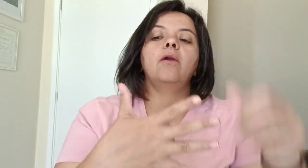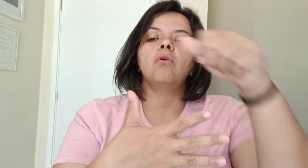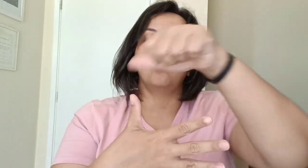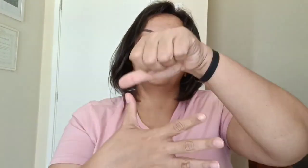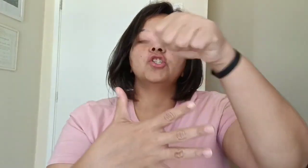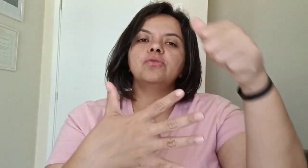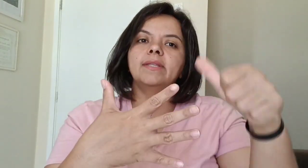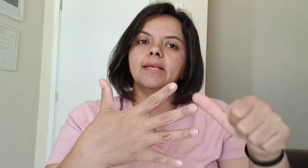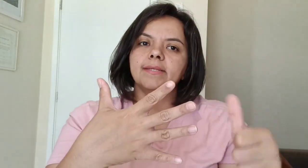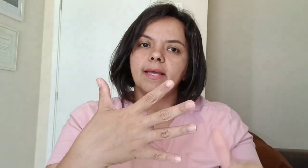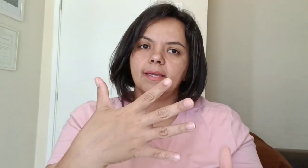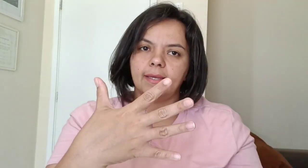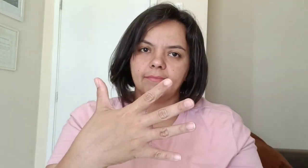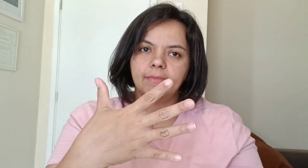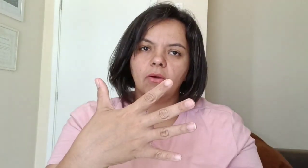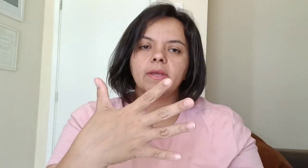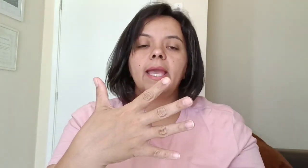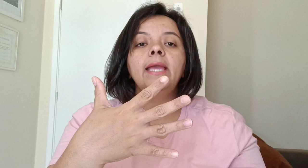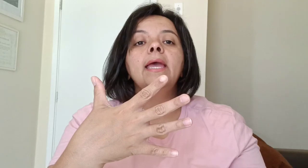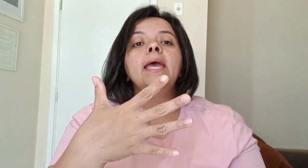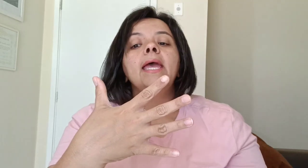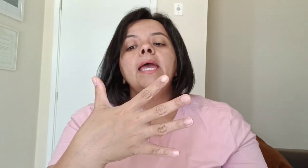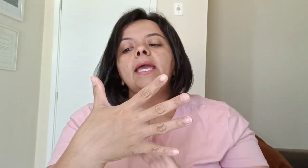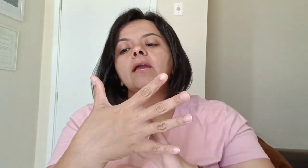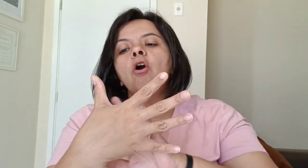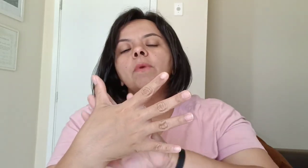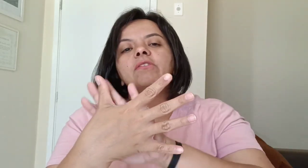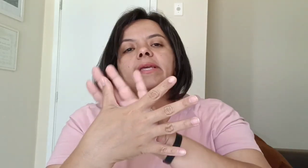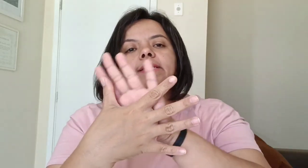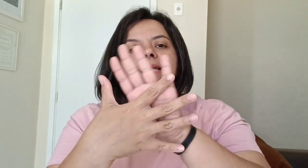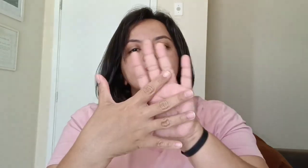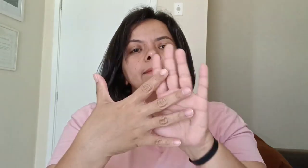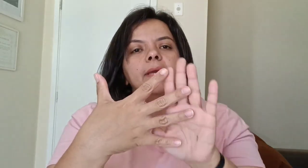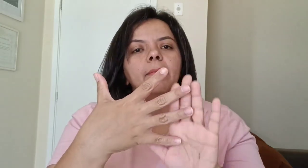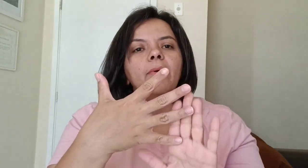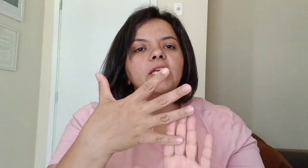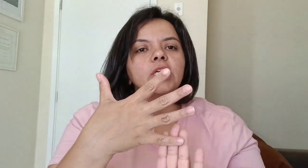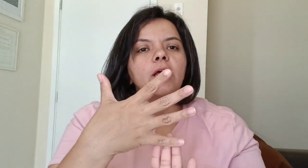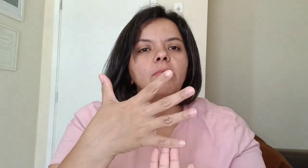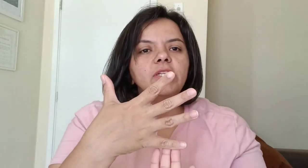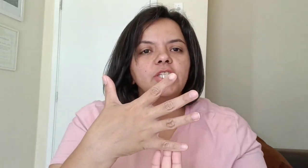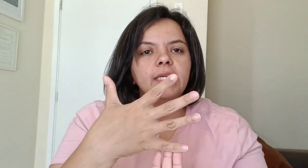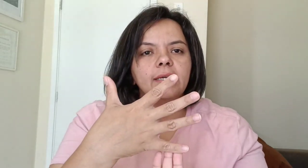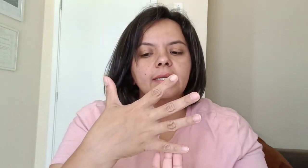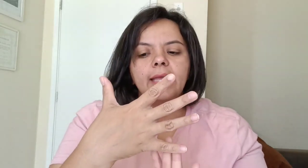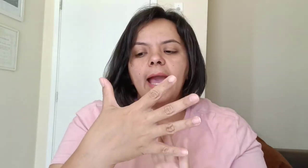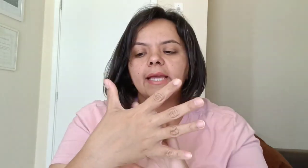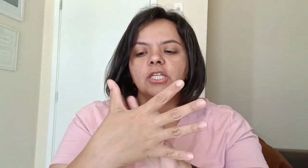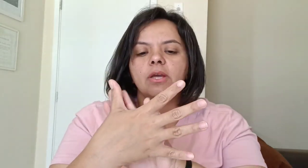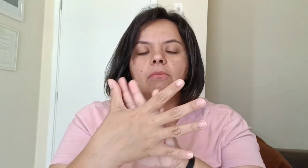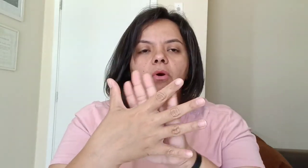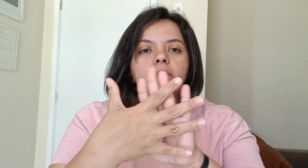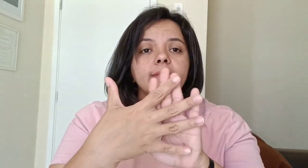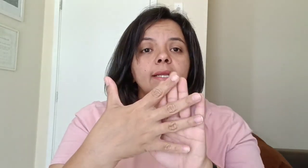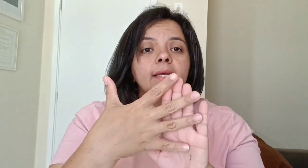Eu gosto desse aqui, ok? E como eu disse, essa minha mão, ela já dá uma dica, né? Aqui já mostra